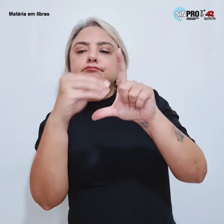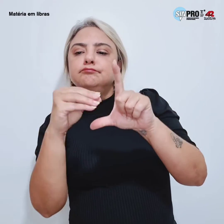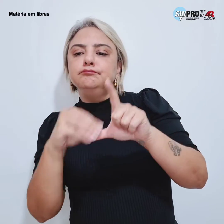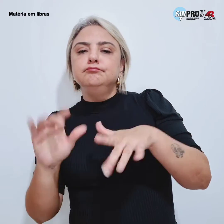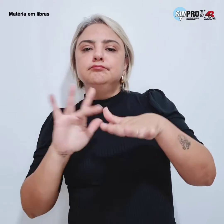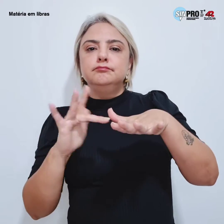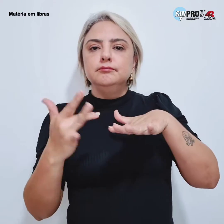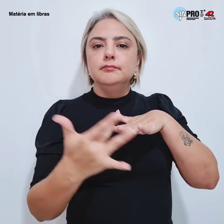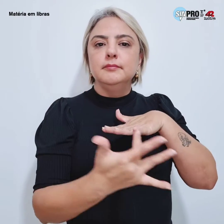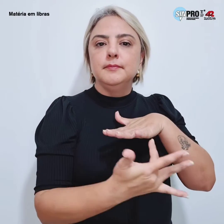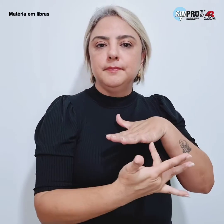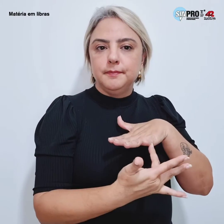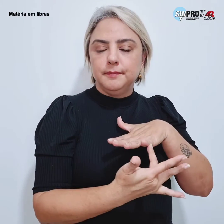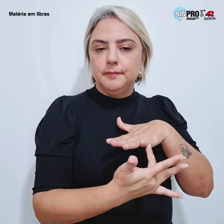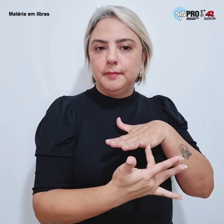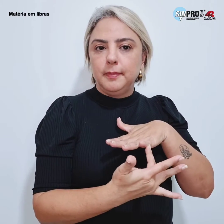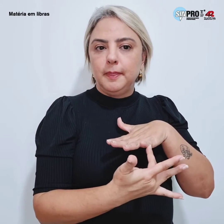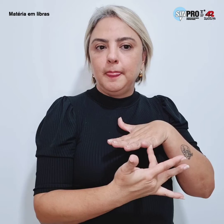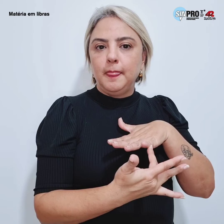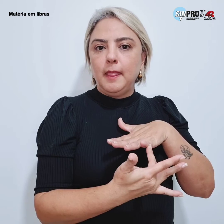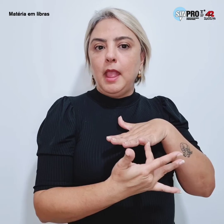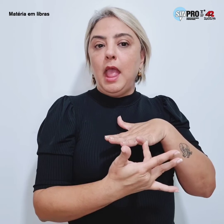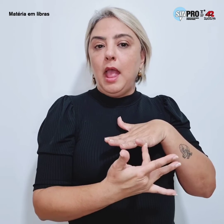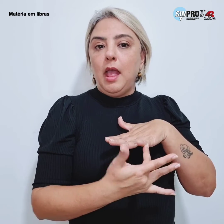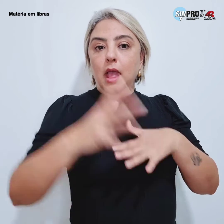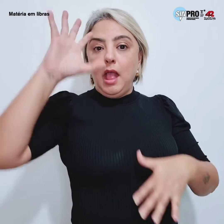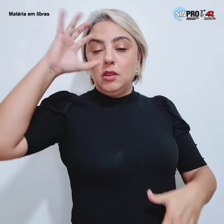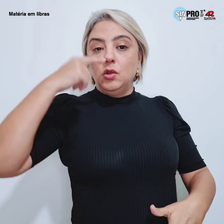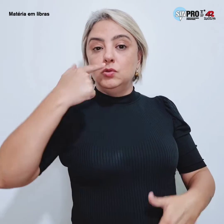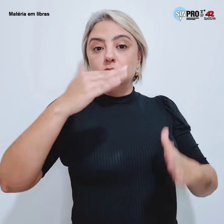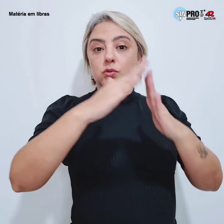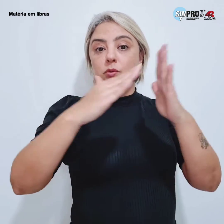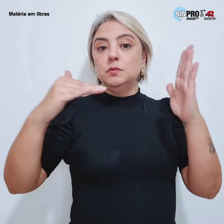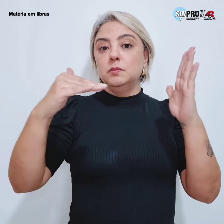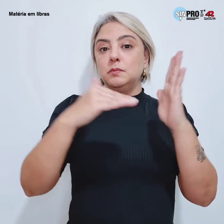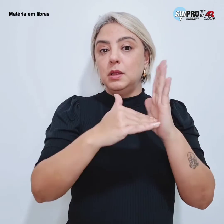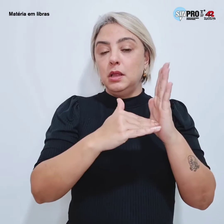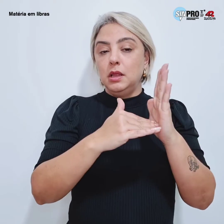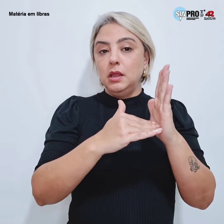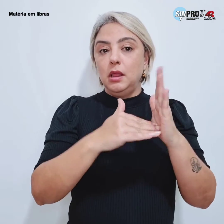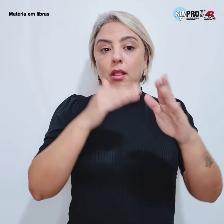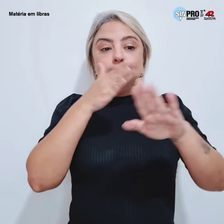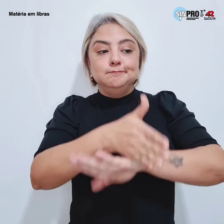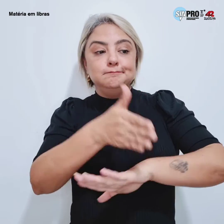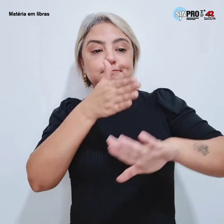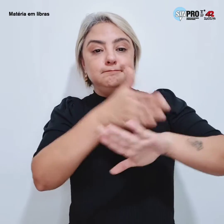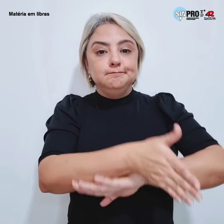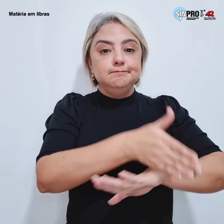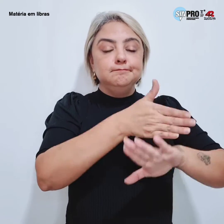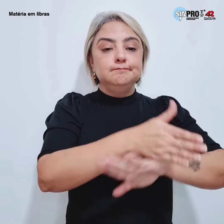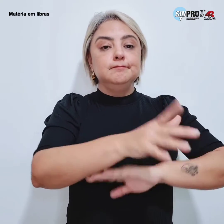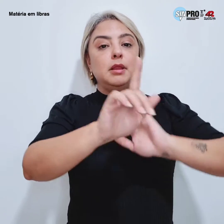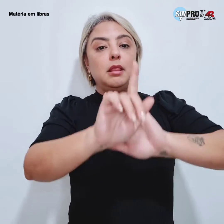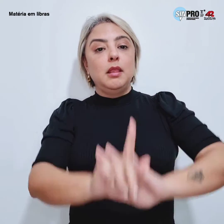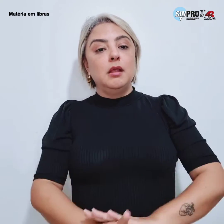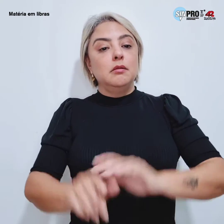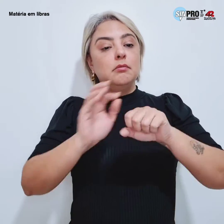sociais, deliberações do Palácio do Planalto, interferindo na gestão da pandemia, como,